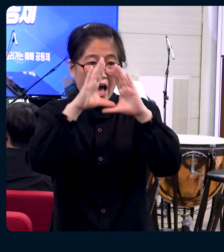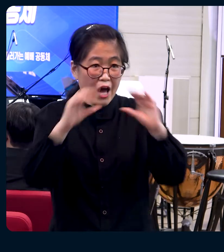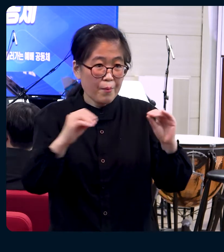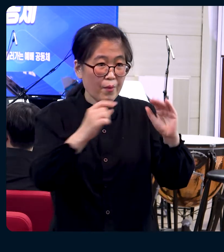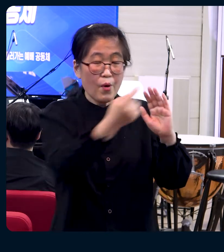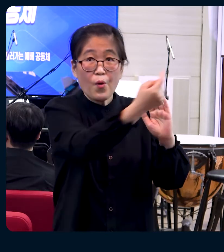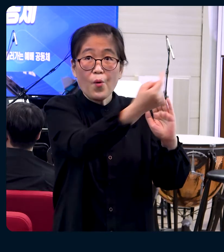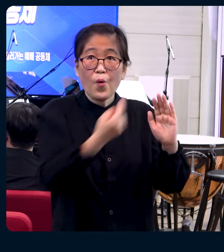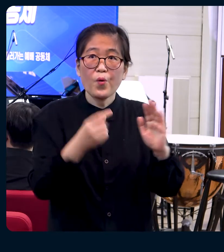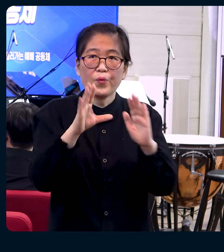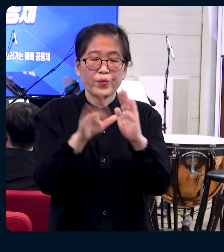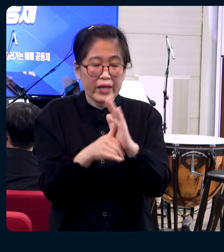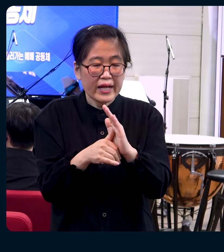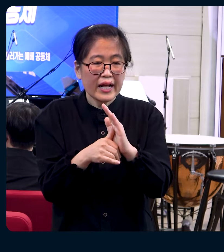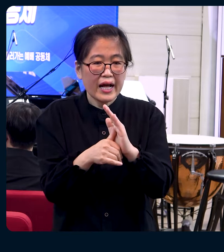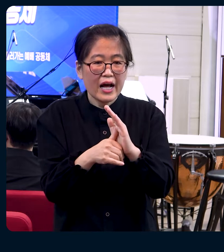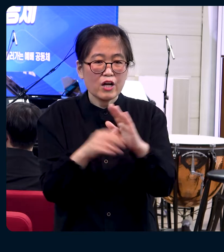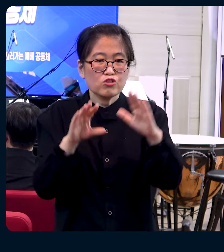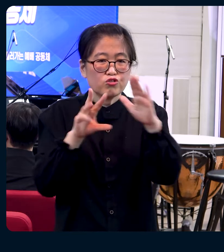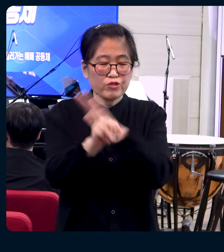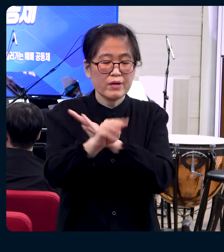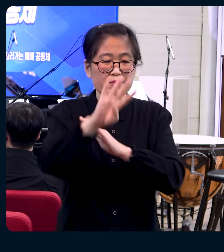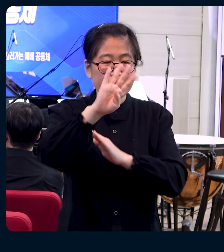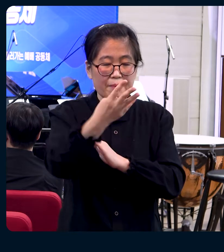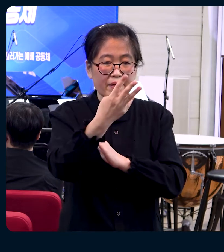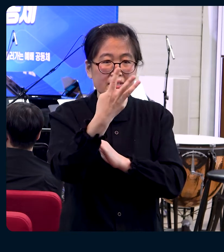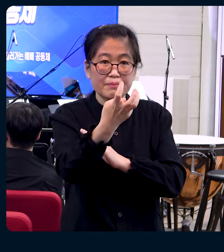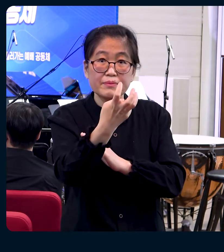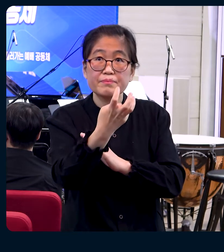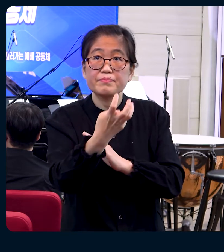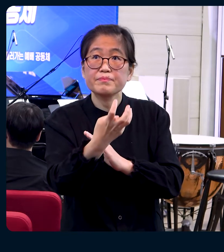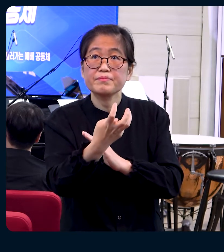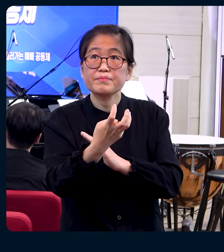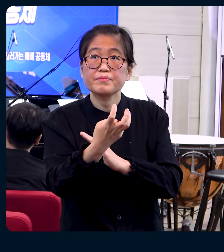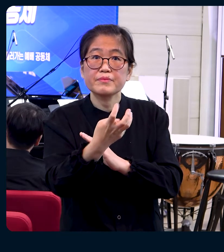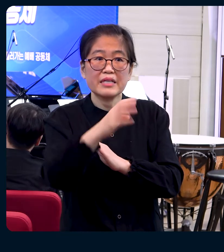애굽에서 나올 때 출애굽기에 430년이더라.